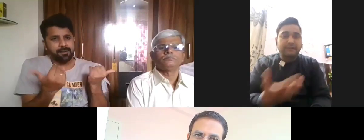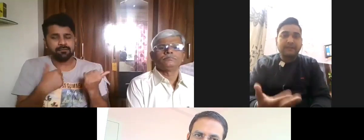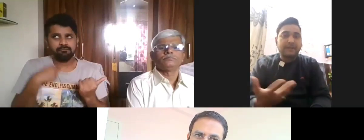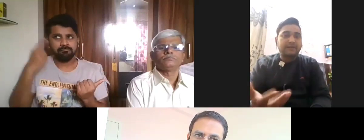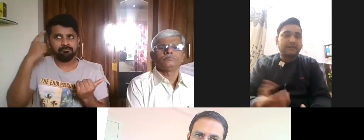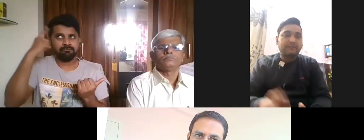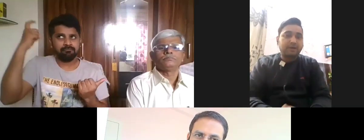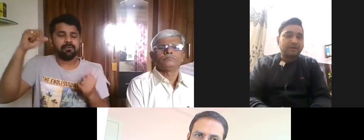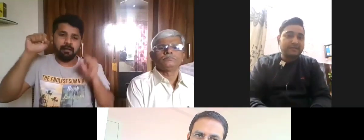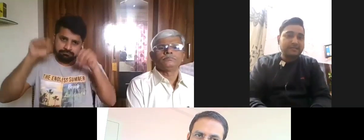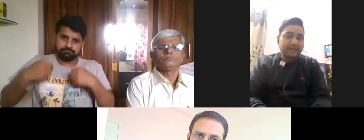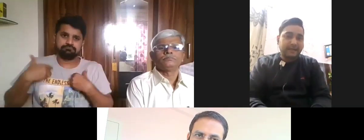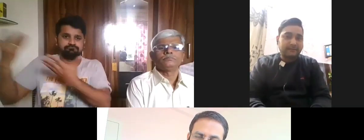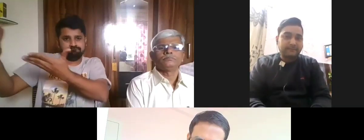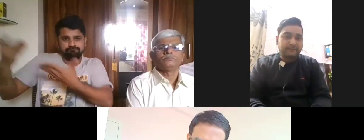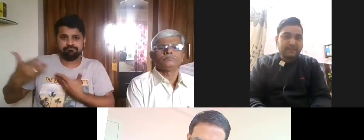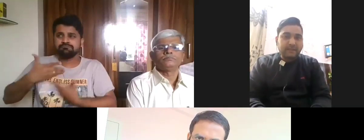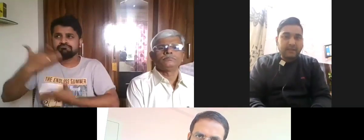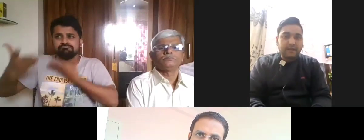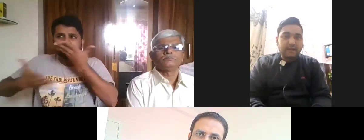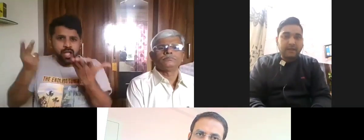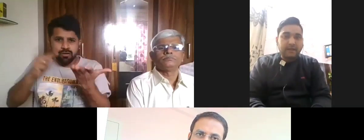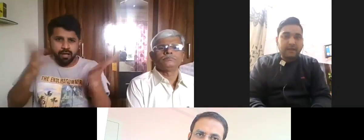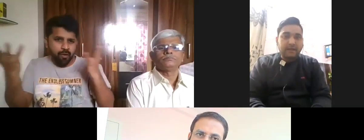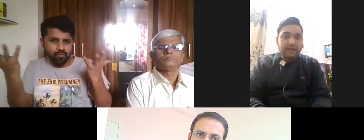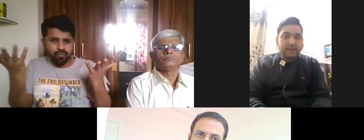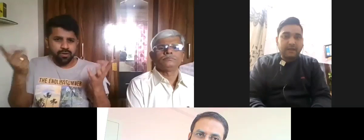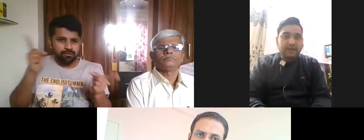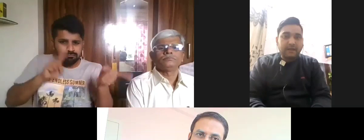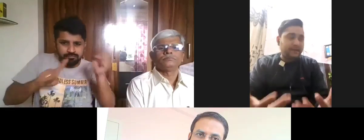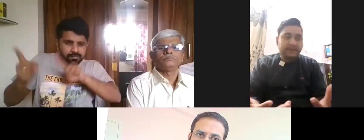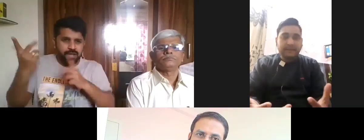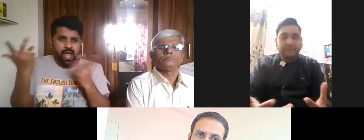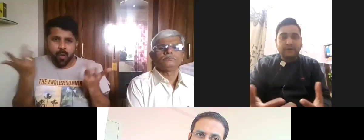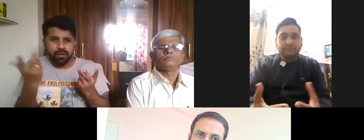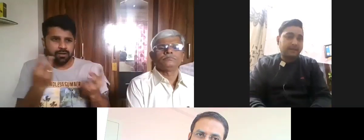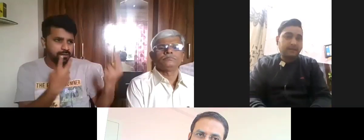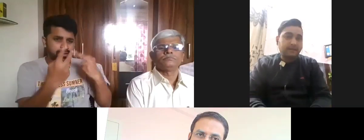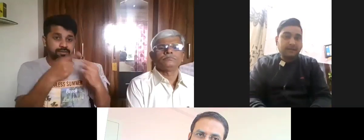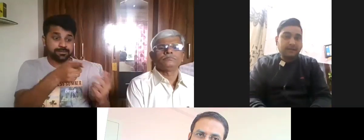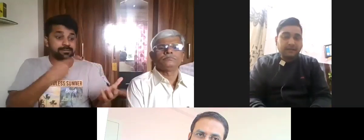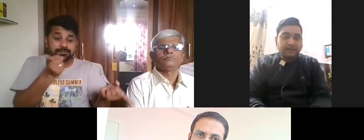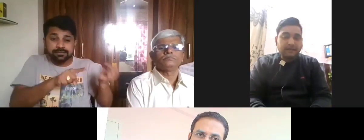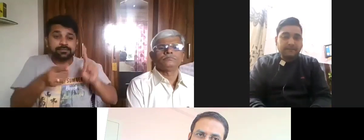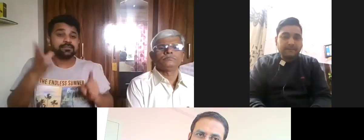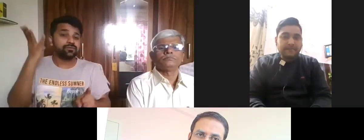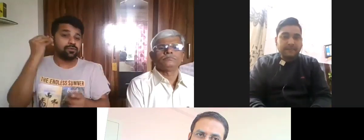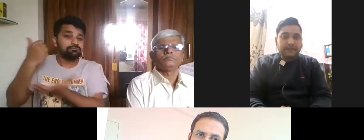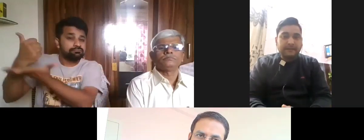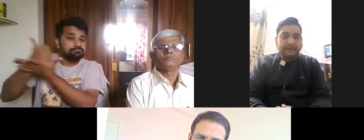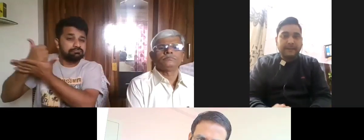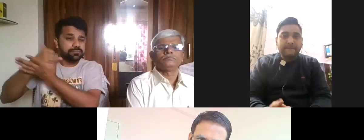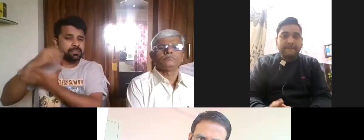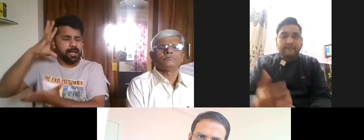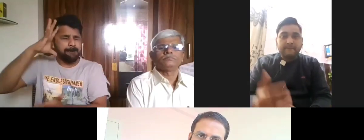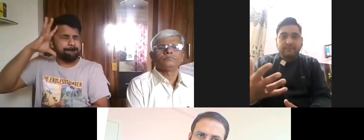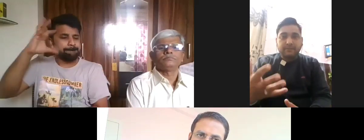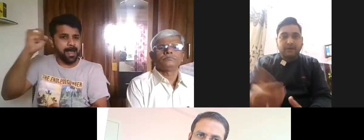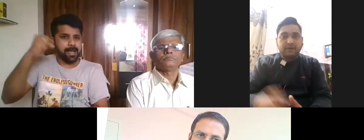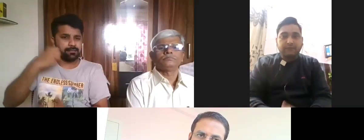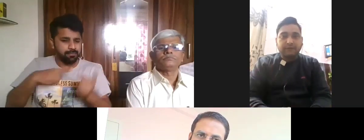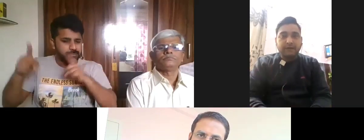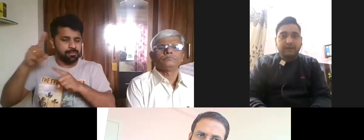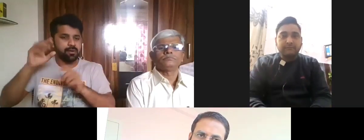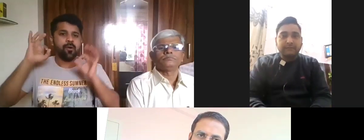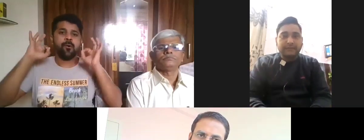लिए पढ़ना लिखना बहुत इजी है ना, और मेरे लिए बहुत पढ़ना लिखना बहुत मुश्किल है,